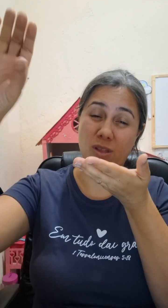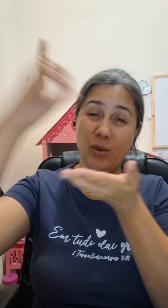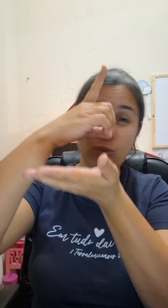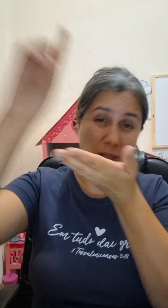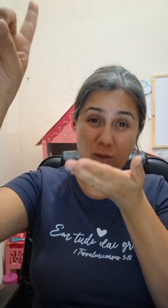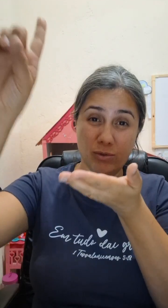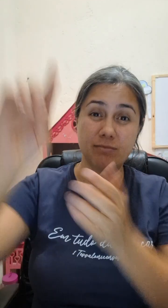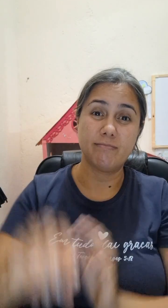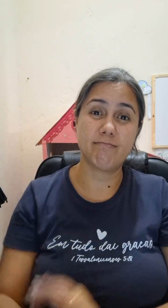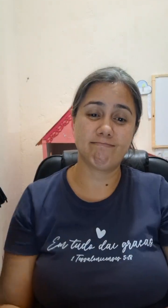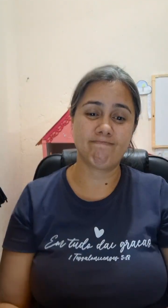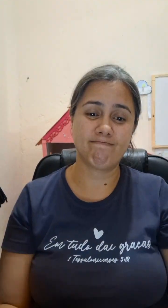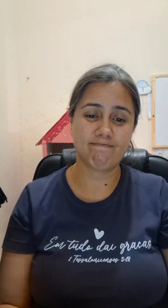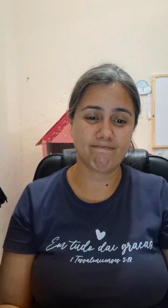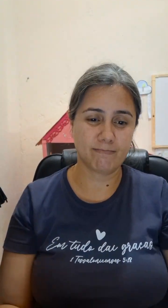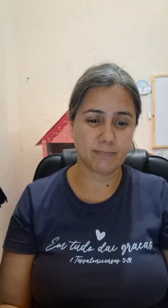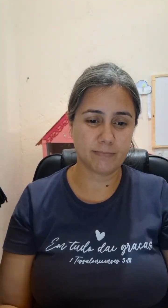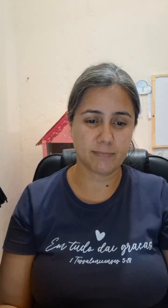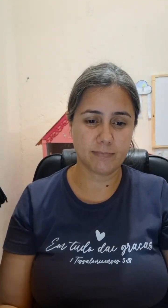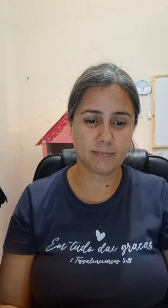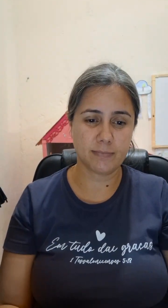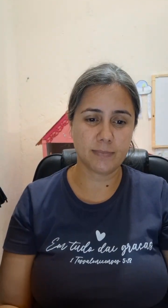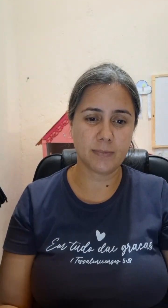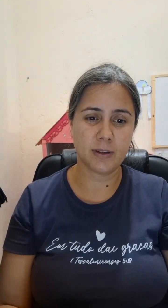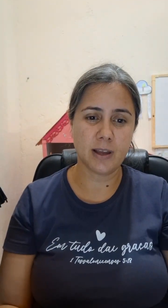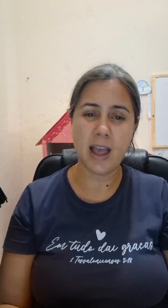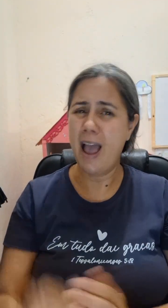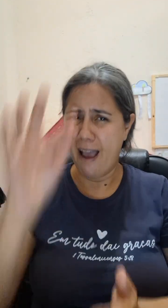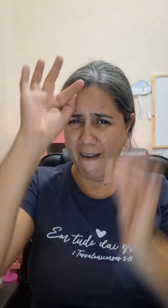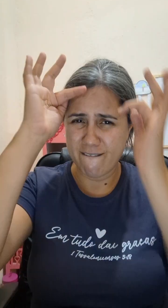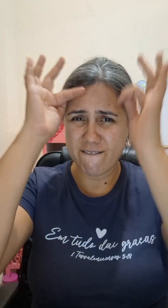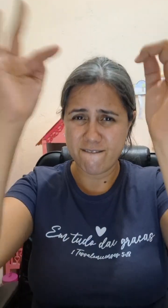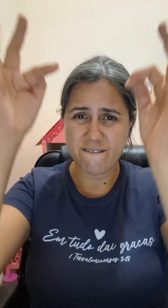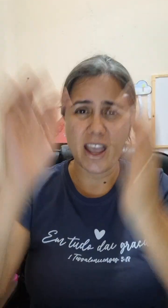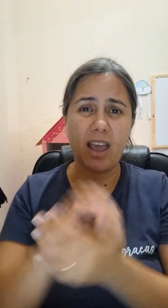teor da aliança, ou o tema da aliança, é a base do relacionamento com Deus.